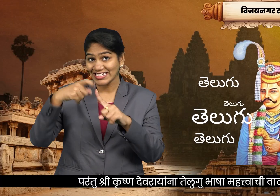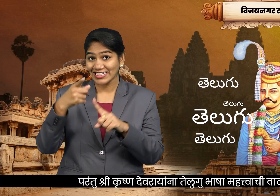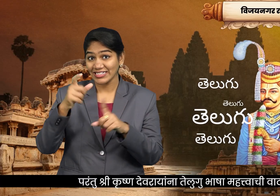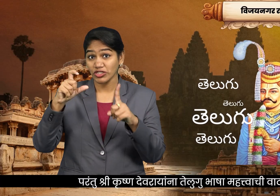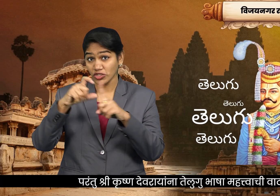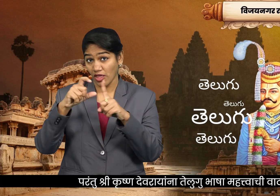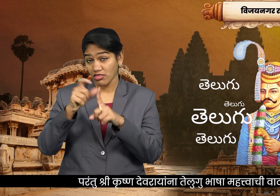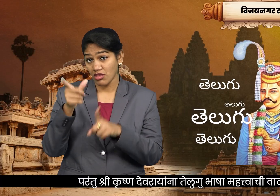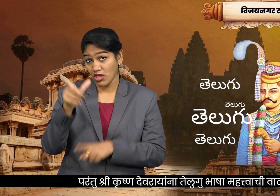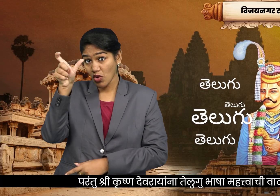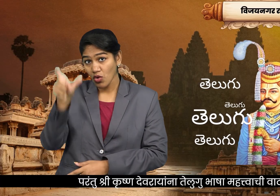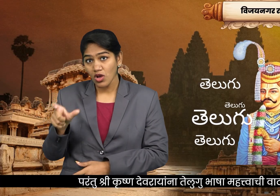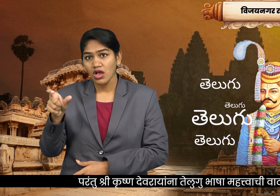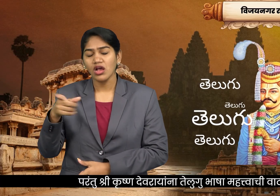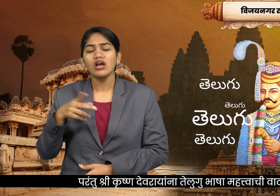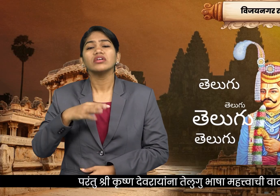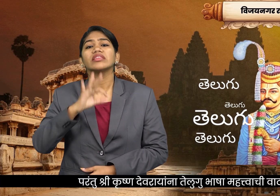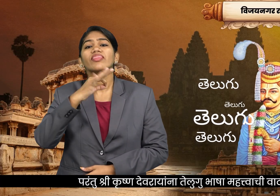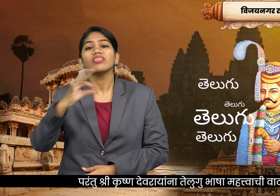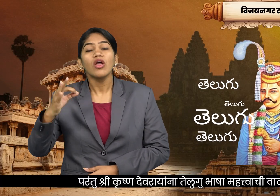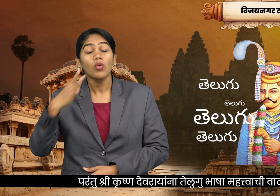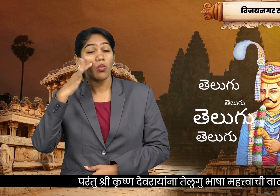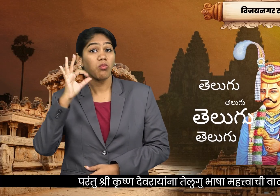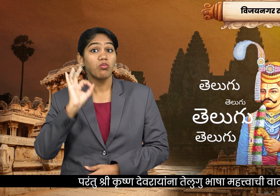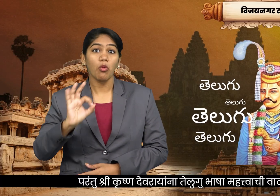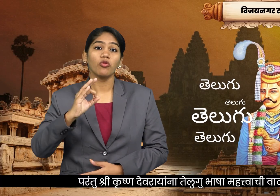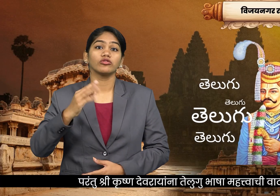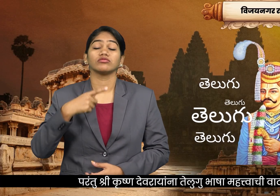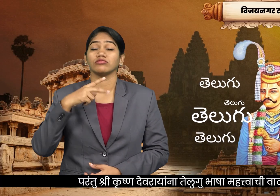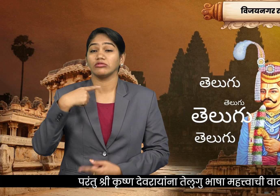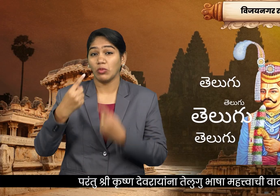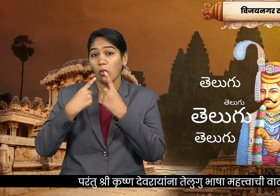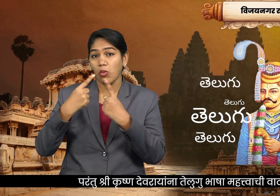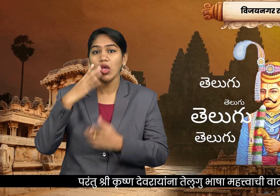देवरायांना तेलुगू भाषा महत्त्वाची वाटत होती.